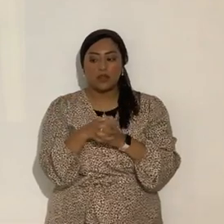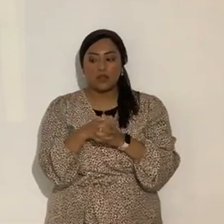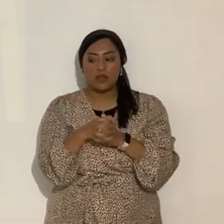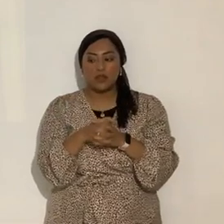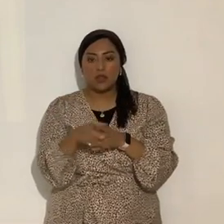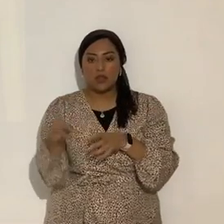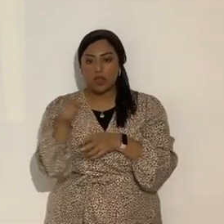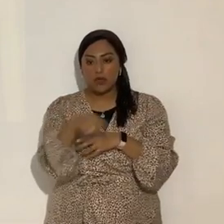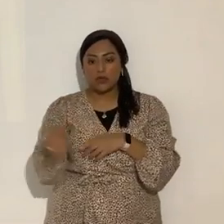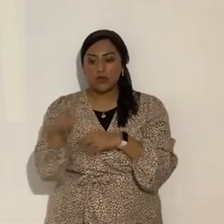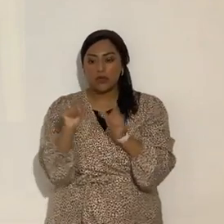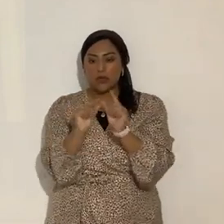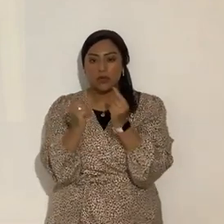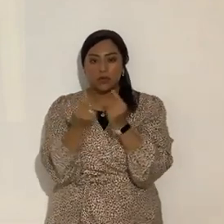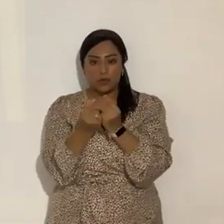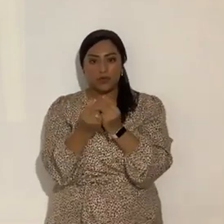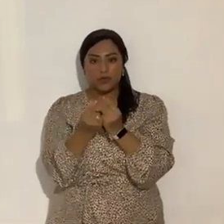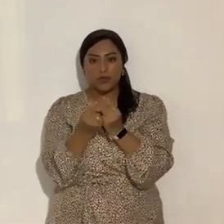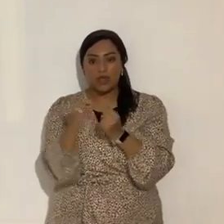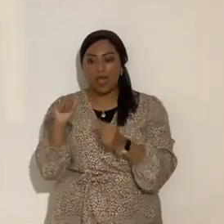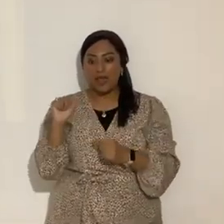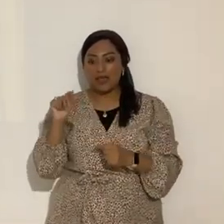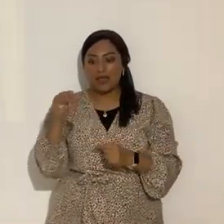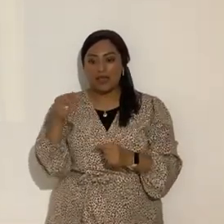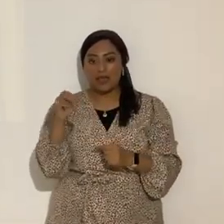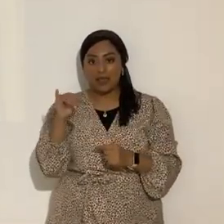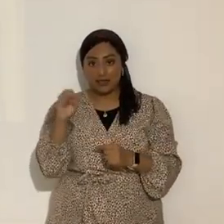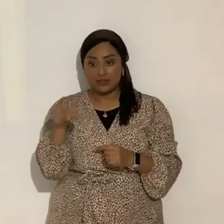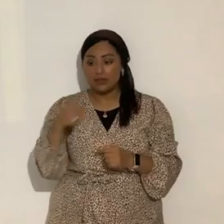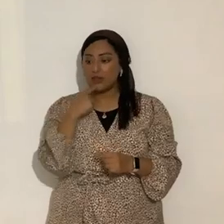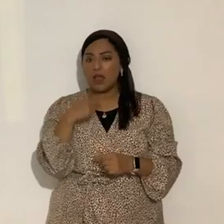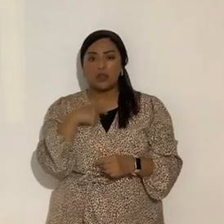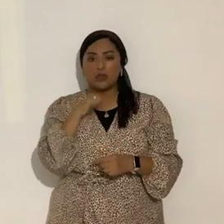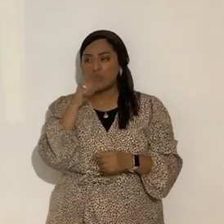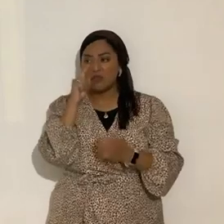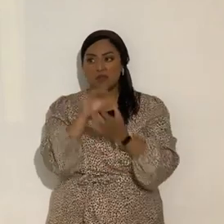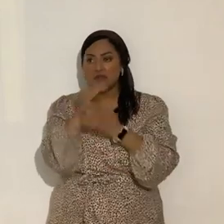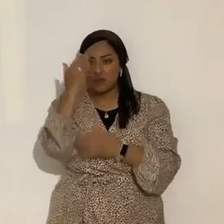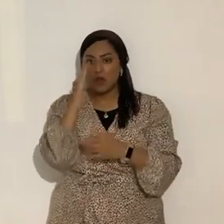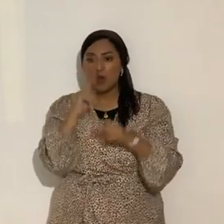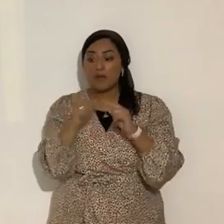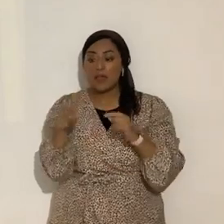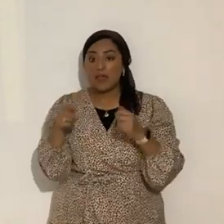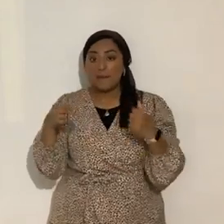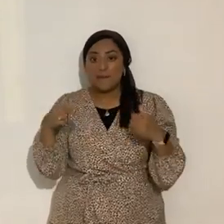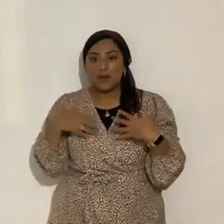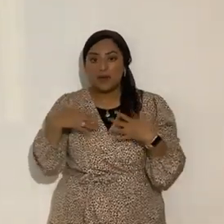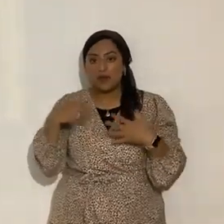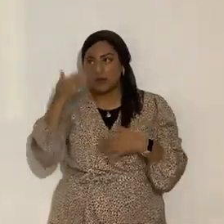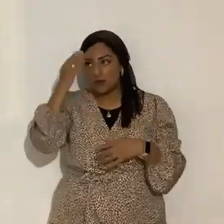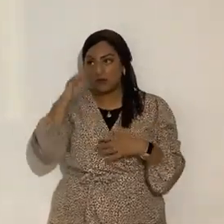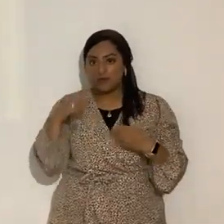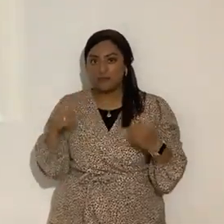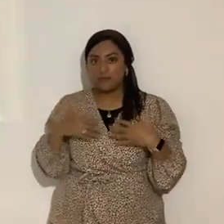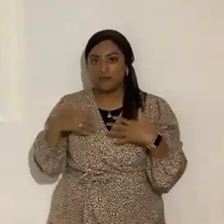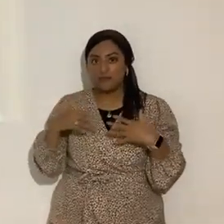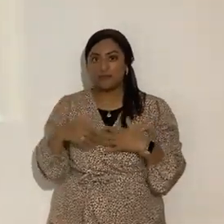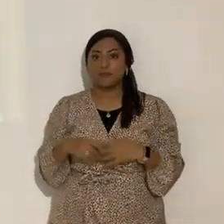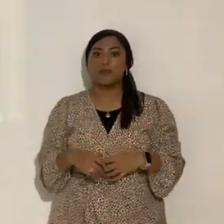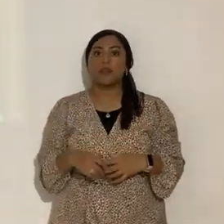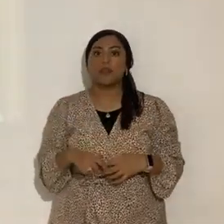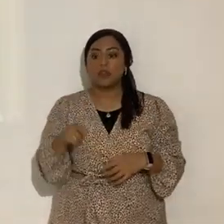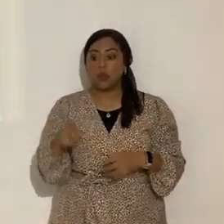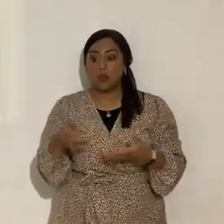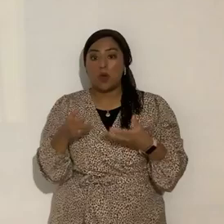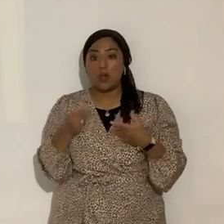entre estos grupos, hermanos. El ateo dice: yo no creo en Dios, pero es que teme a la voluntad del Todopoderoso y quiere que